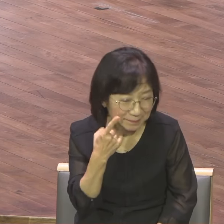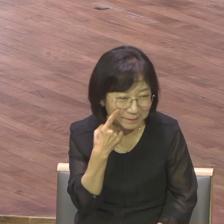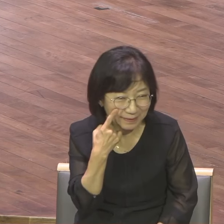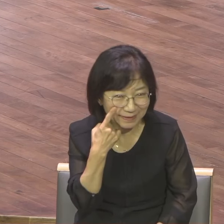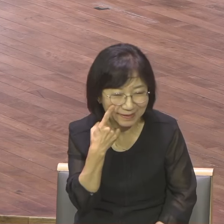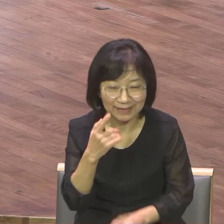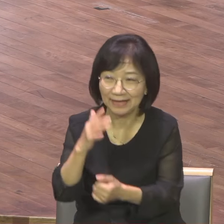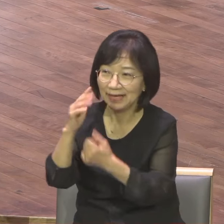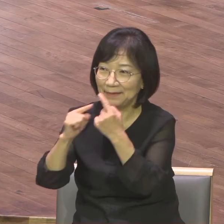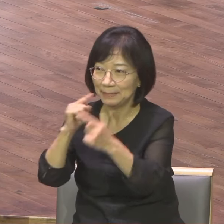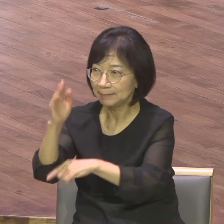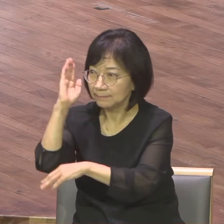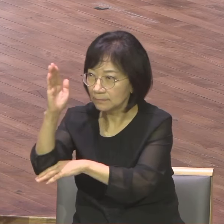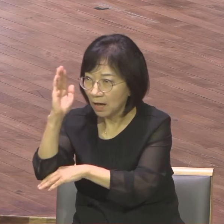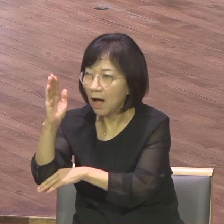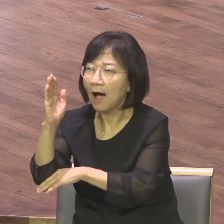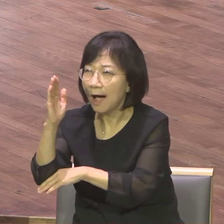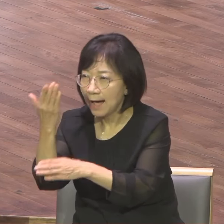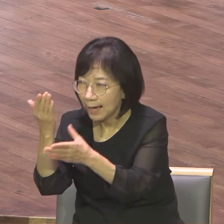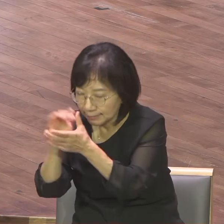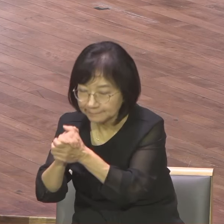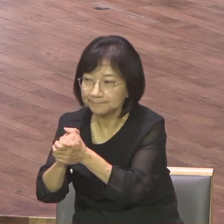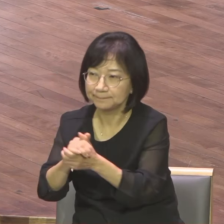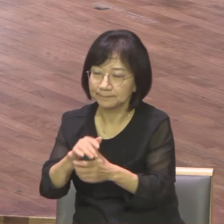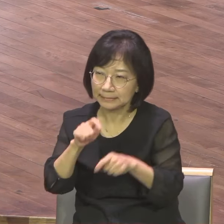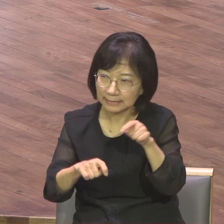듣고 나도 결단해야지. 그냥 해보세요.